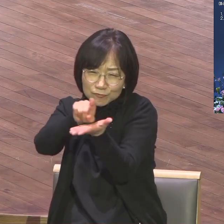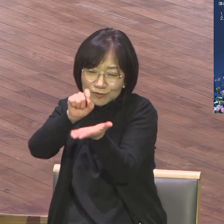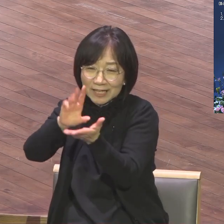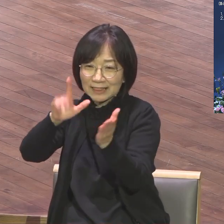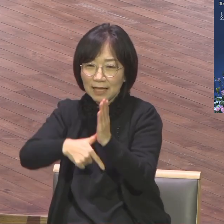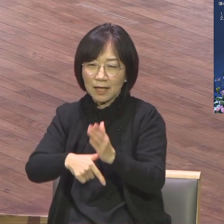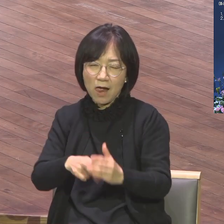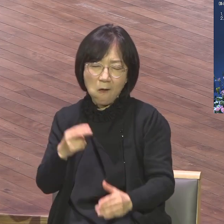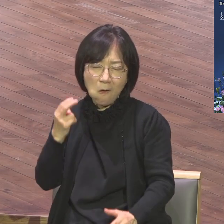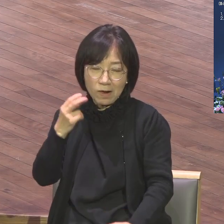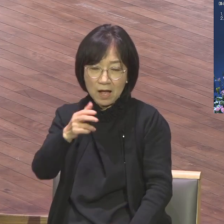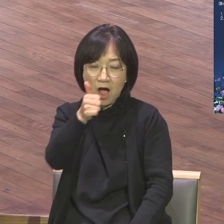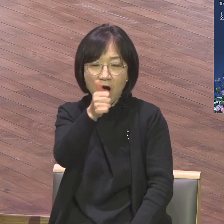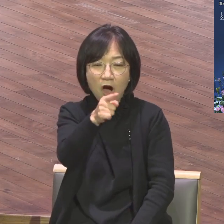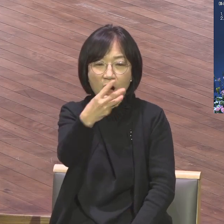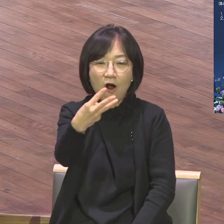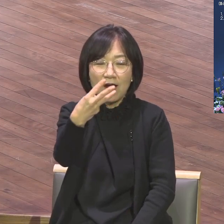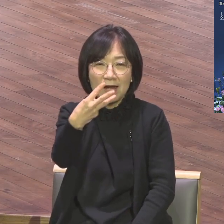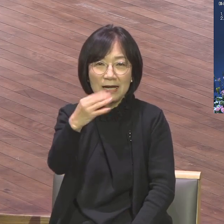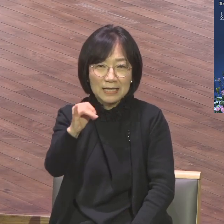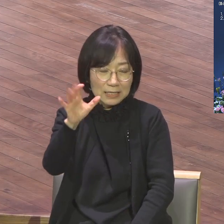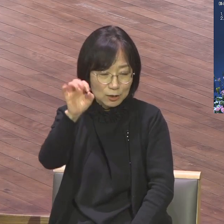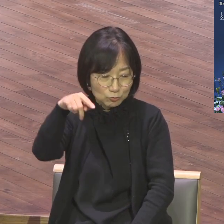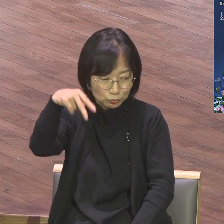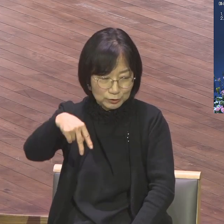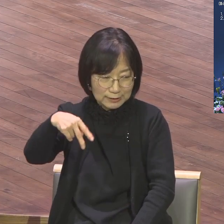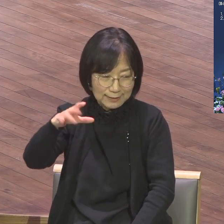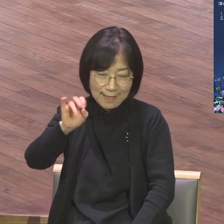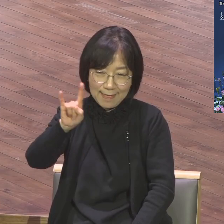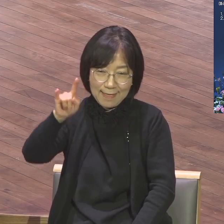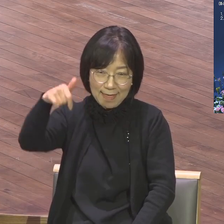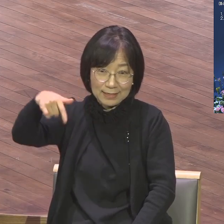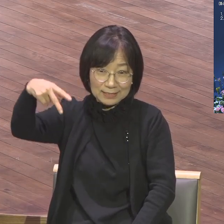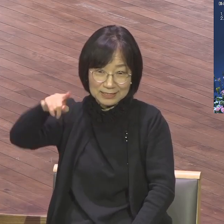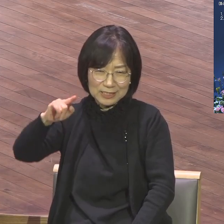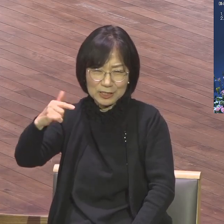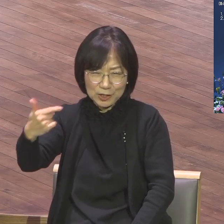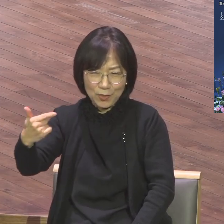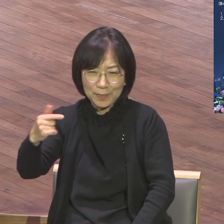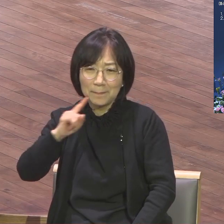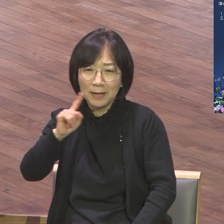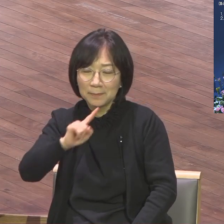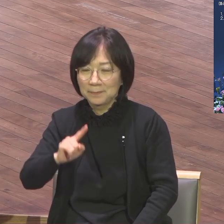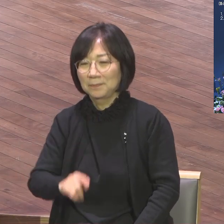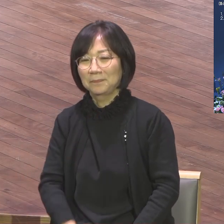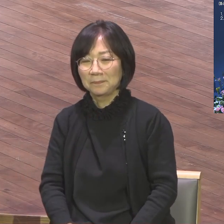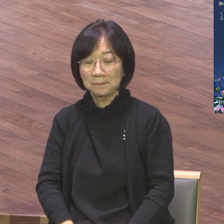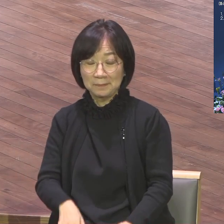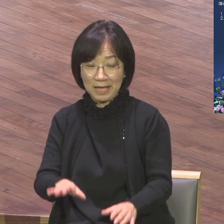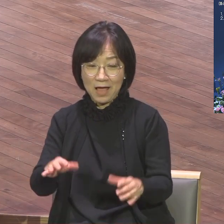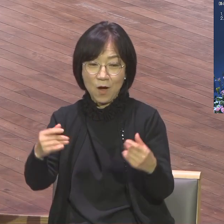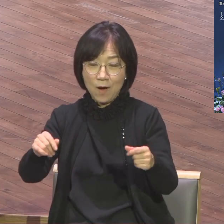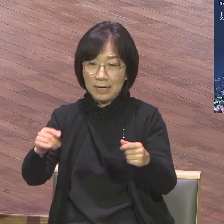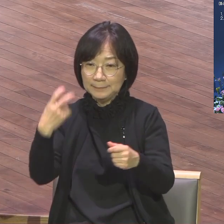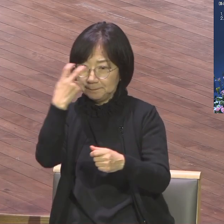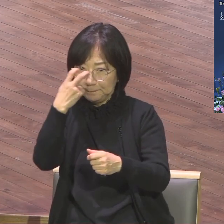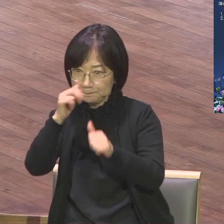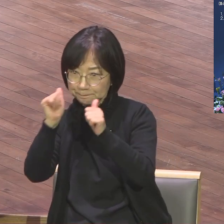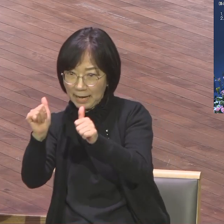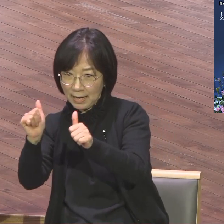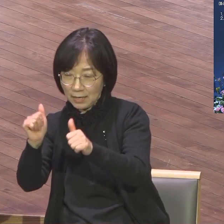말이 있습니다. 정확하게 영어로 표현하면 시뮬레이션 액션이지요. 이 말은요 심판의